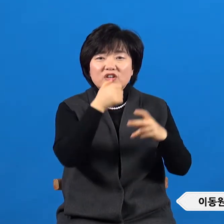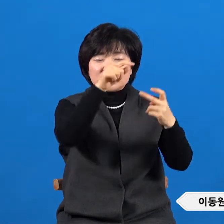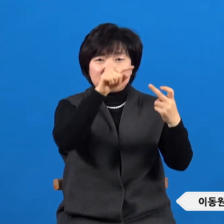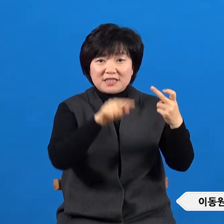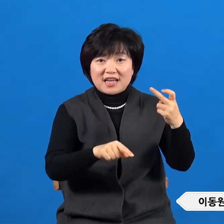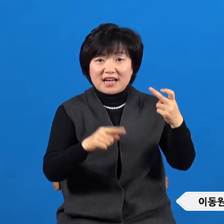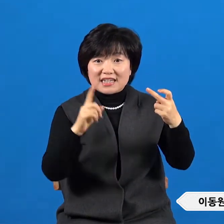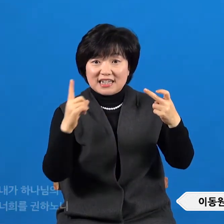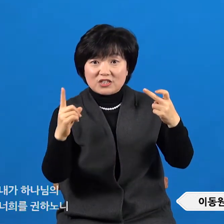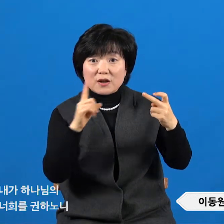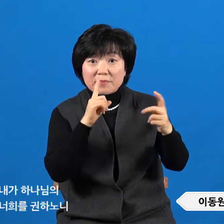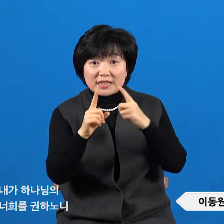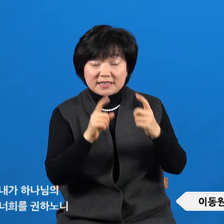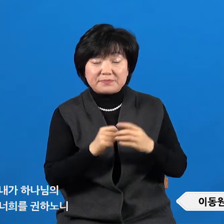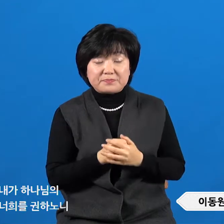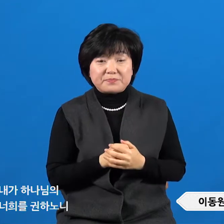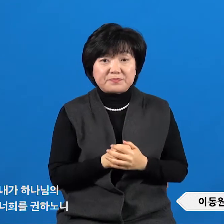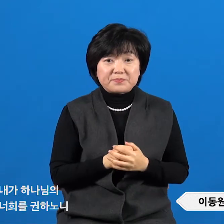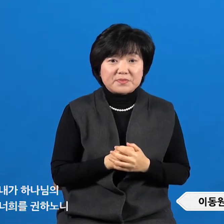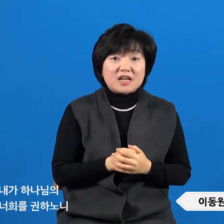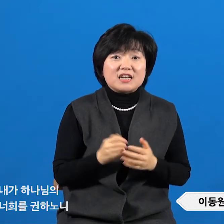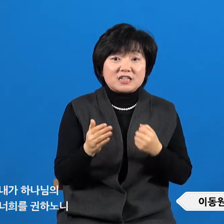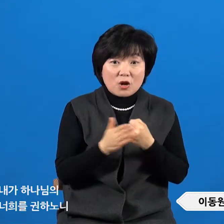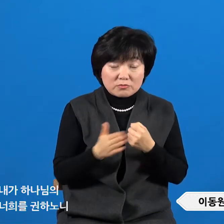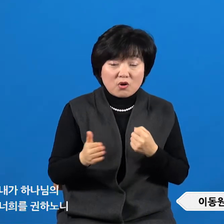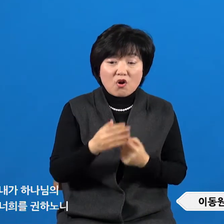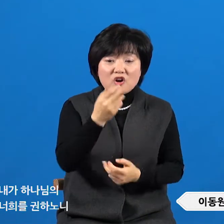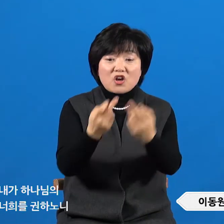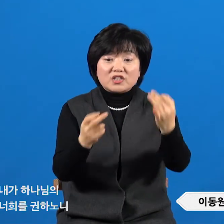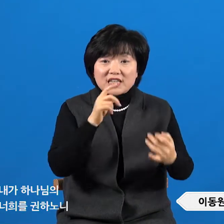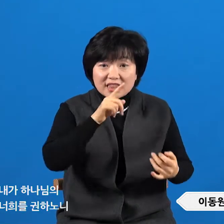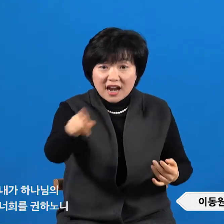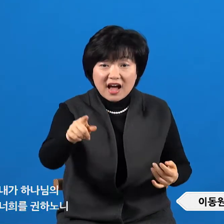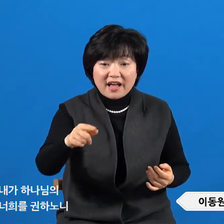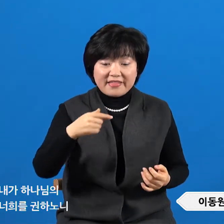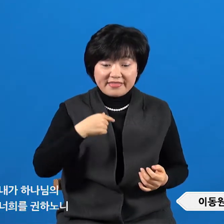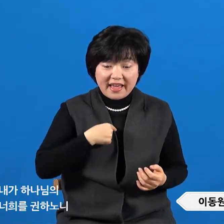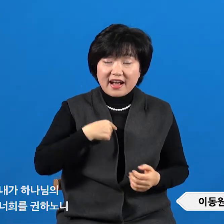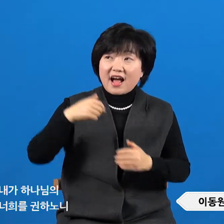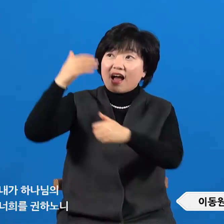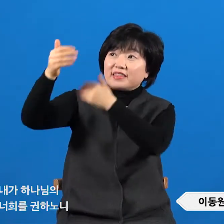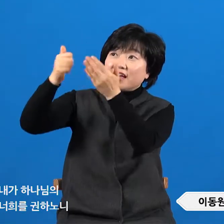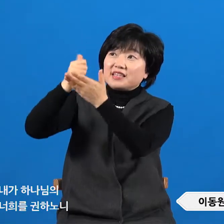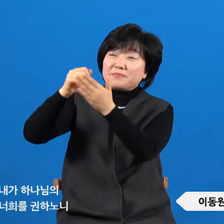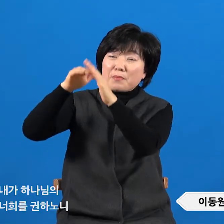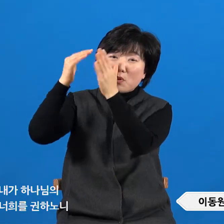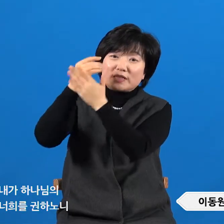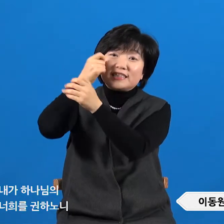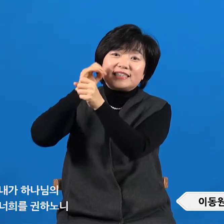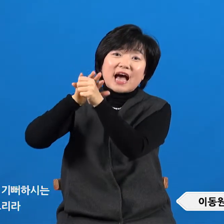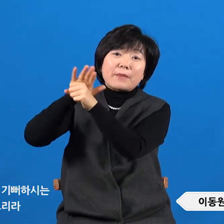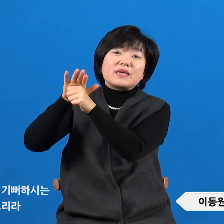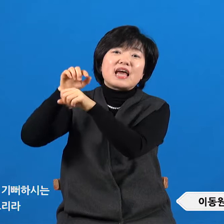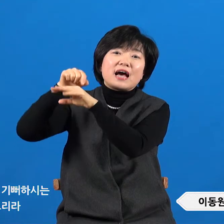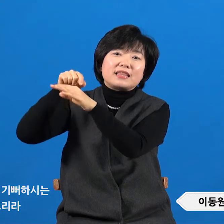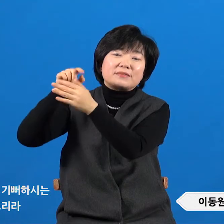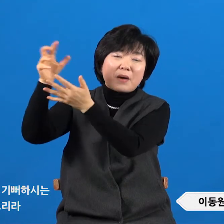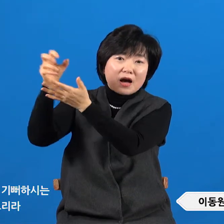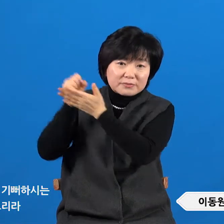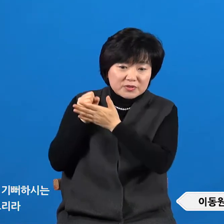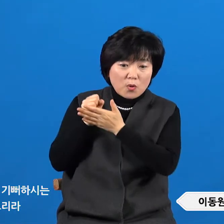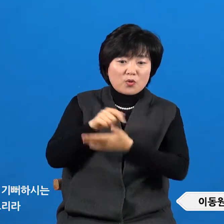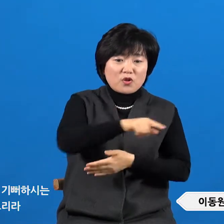1절 말씀 기억하시지요? 다 같이 시작. 그러므로 형제들아, 내가 하나님의 모든 자비하심으로